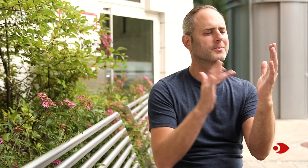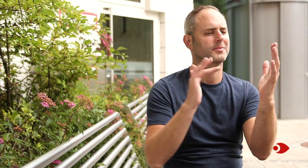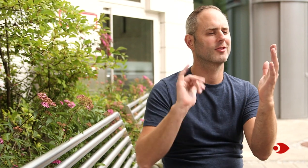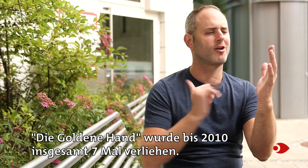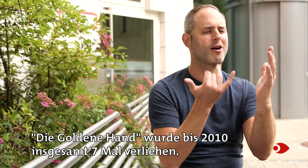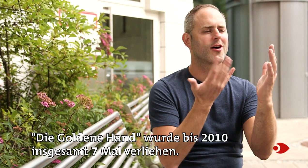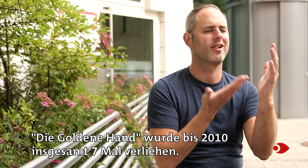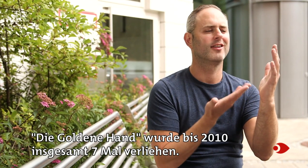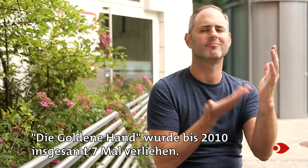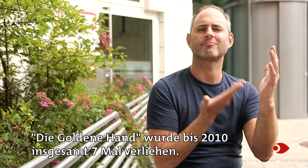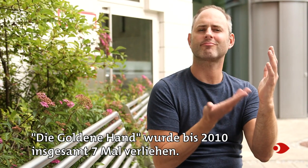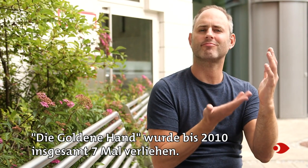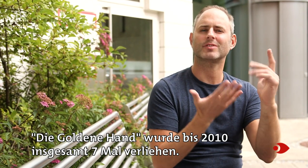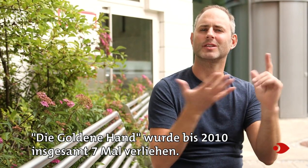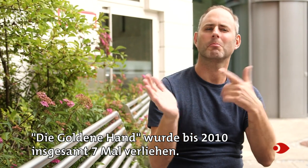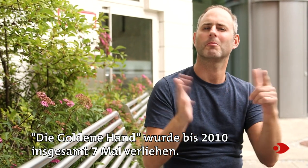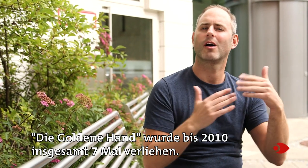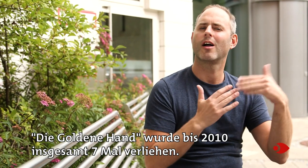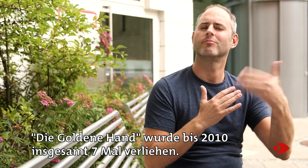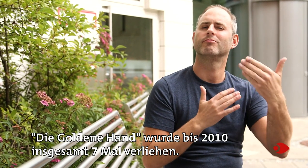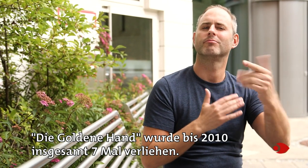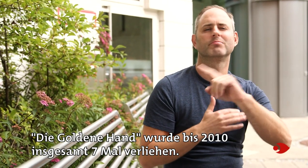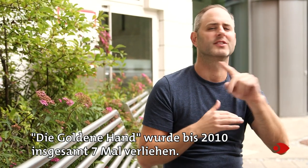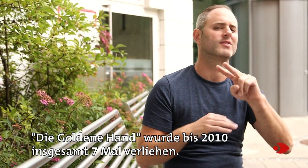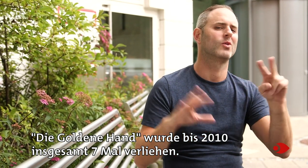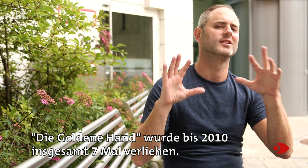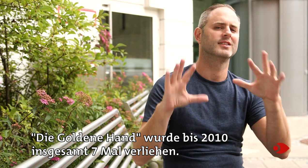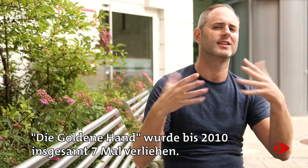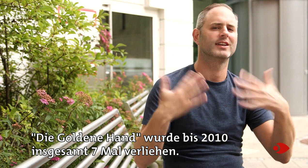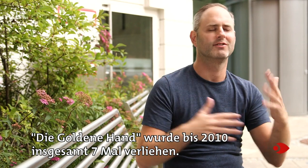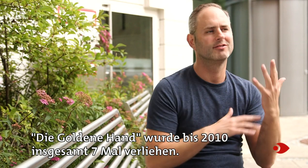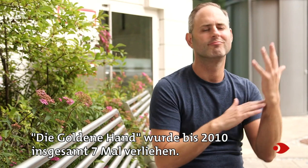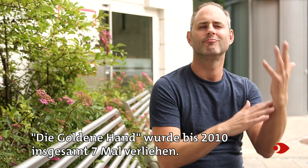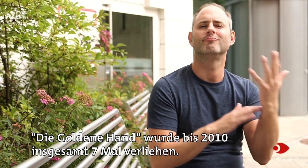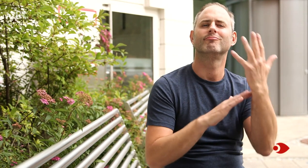Die goldene Hand wurde bis 2010 insgesamt sieben Mal verliehen.